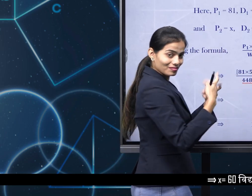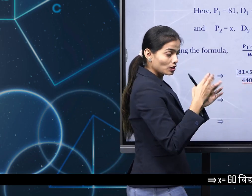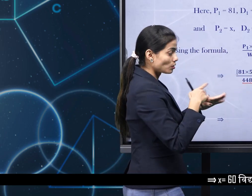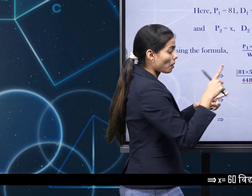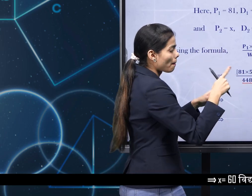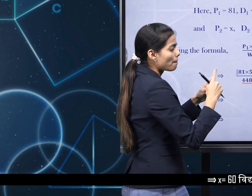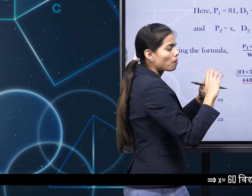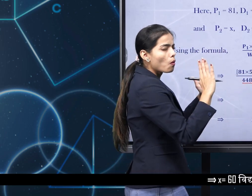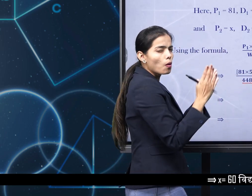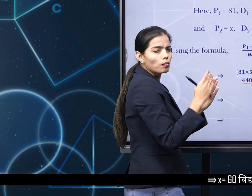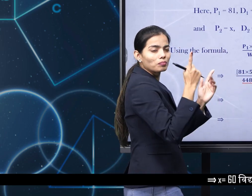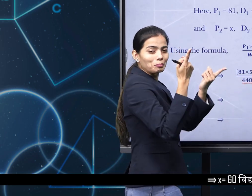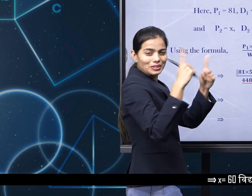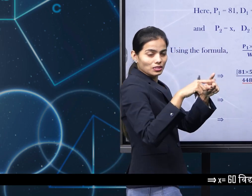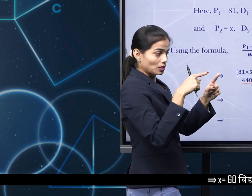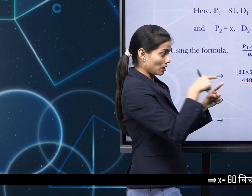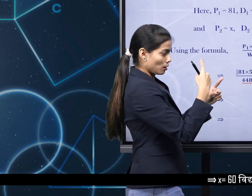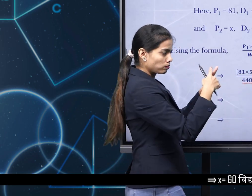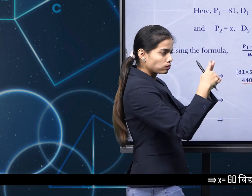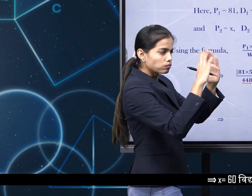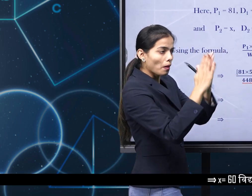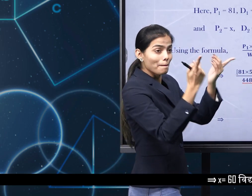x बरोबर 60 विद्यार्थी.